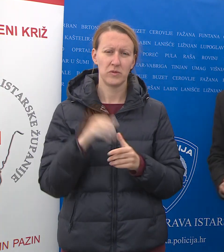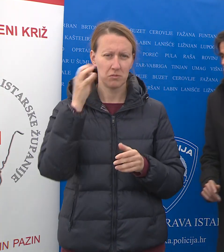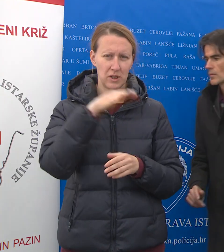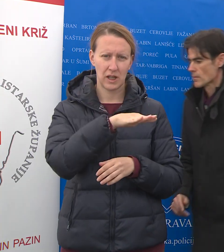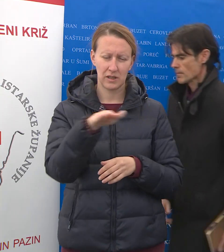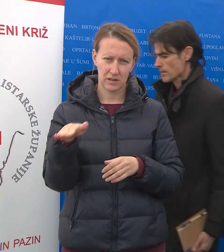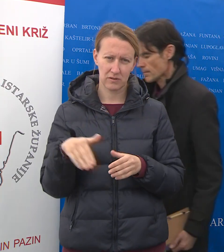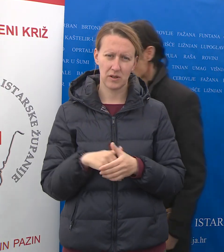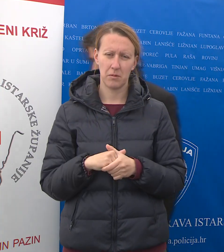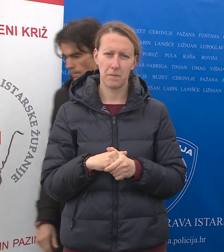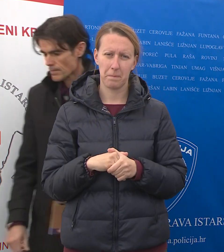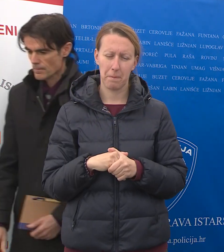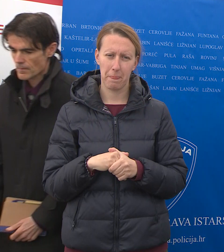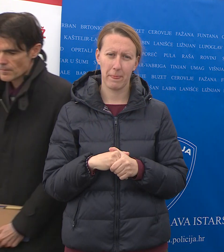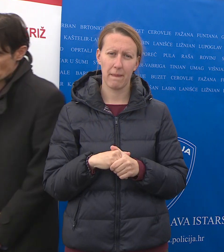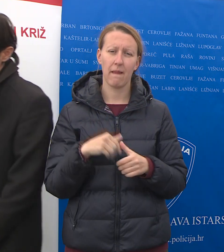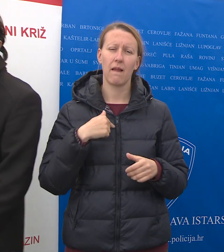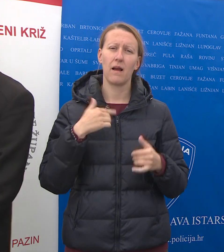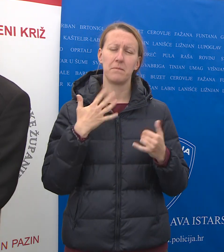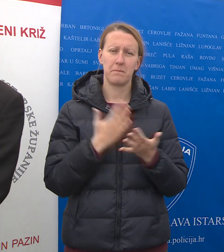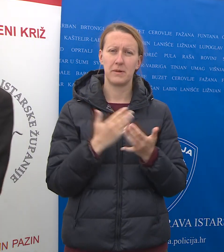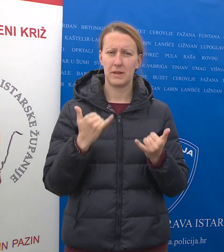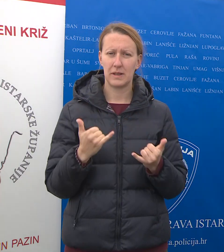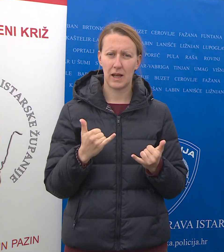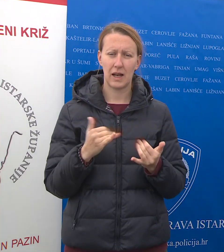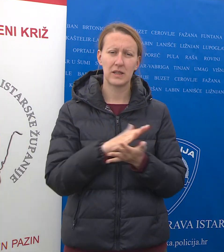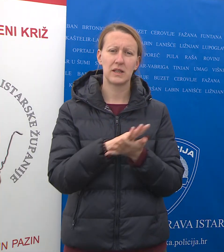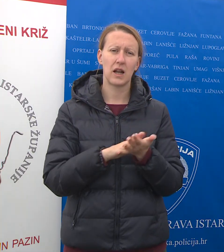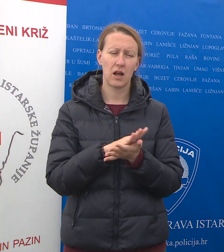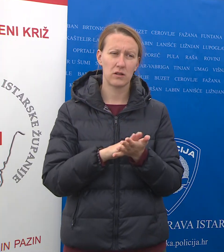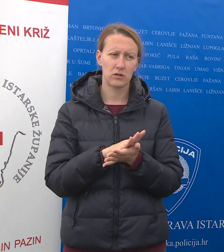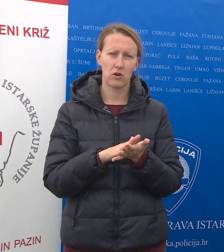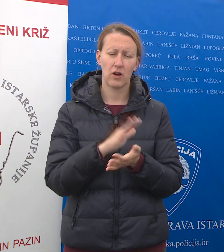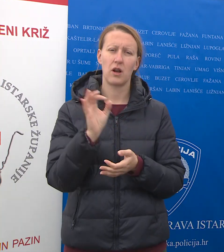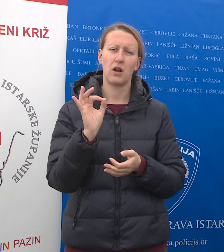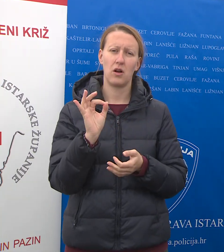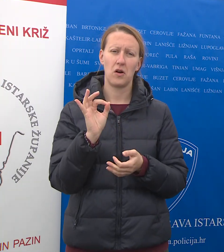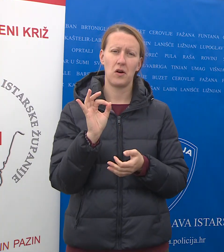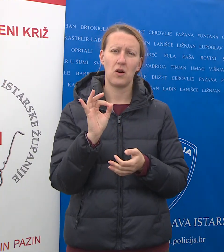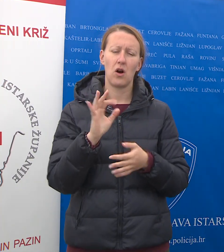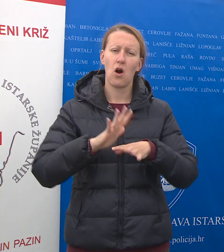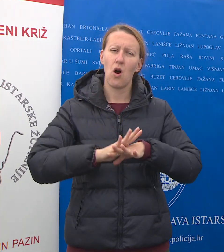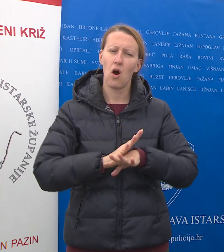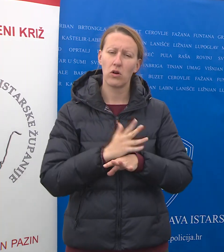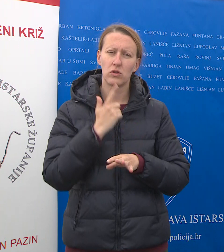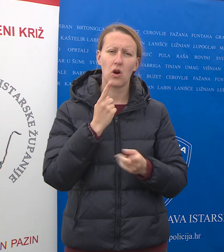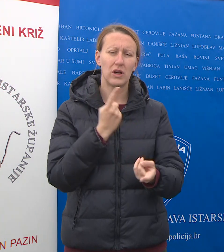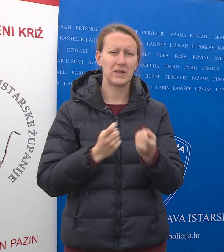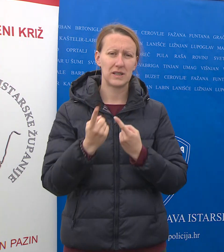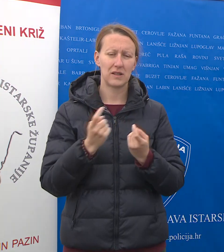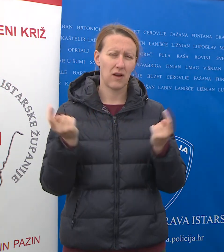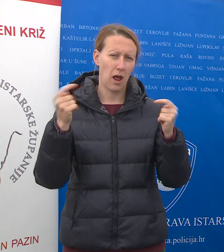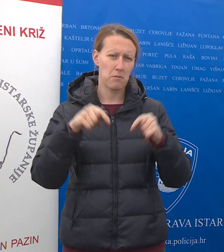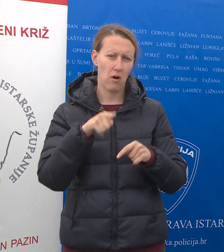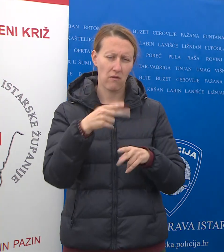Dobar dan svima. Ja bih danas razgovarala o emocijama koje je izazvala